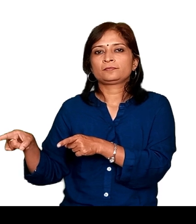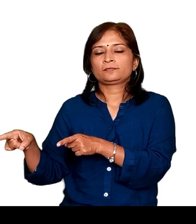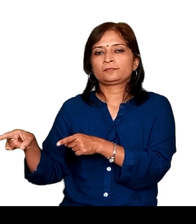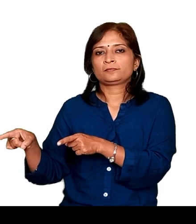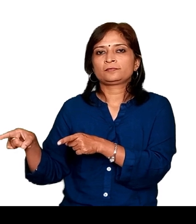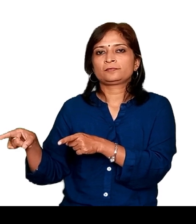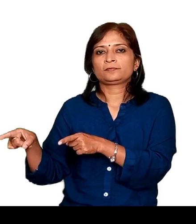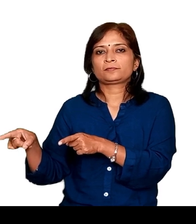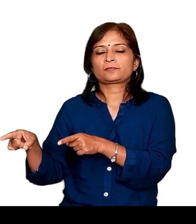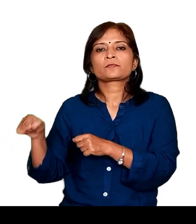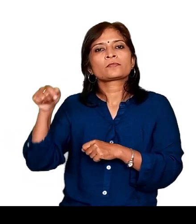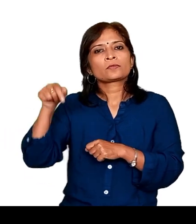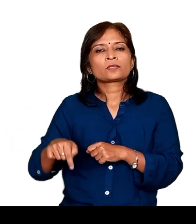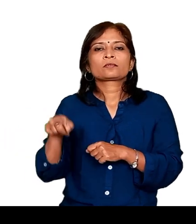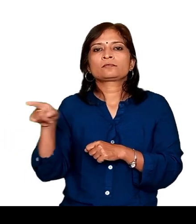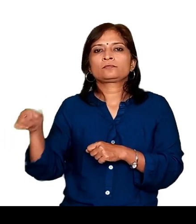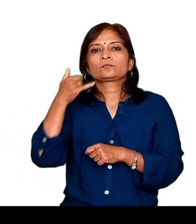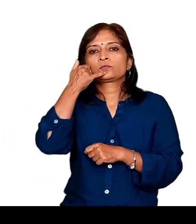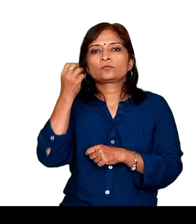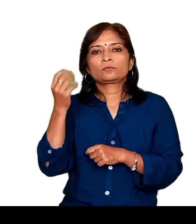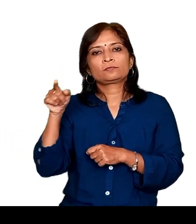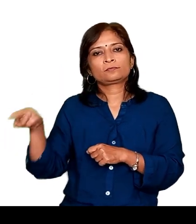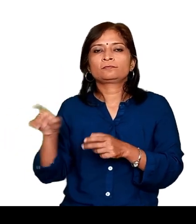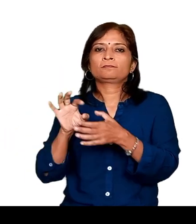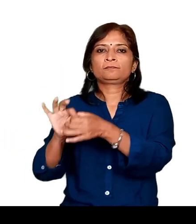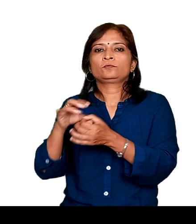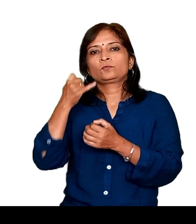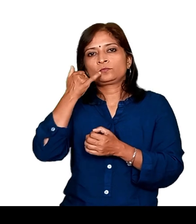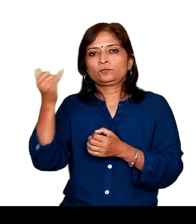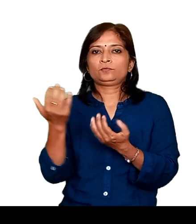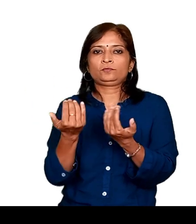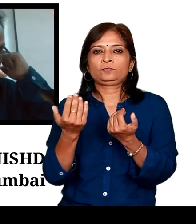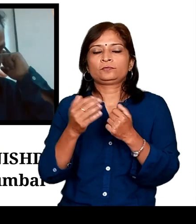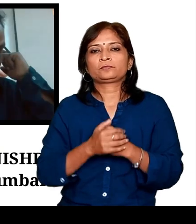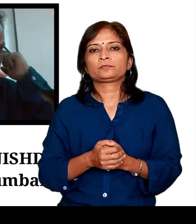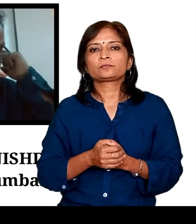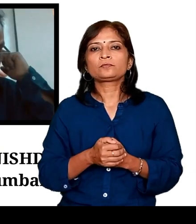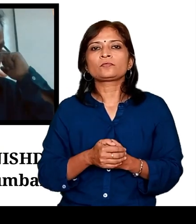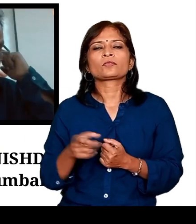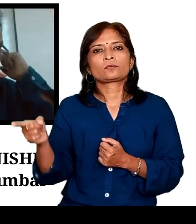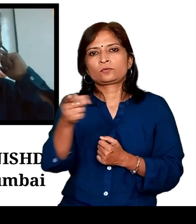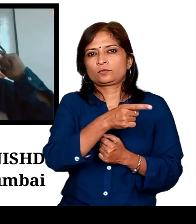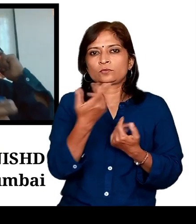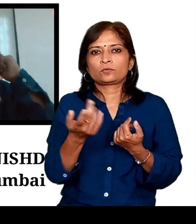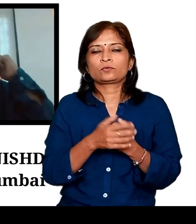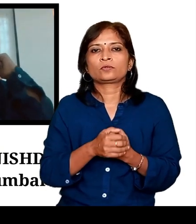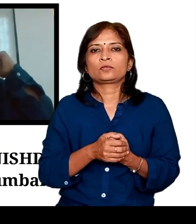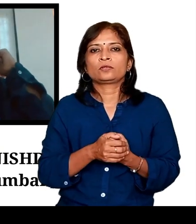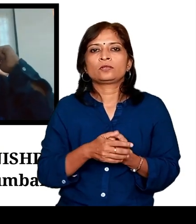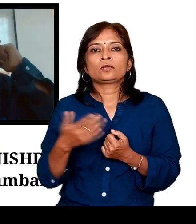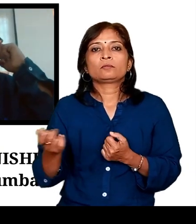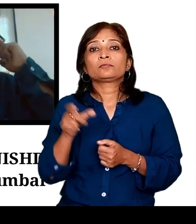022-2640-9176। तो इस नंबर से भी आप कांटेक्ट अगर करते हैं तो आपको जो